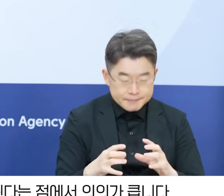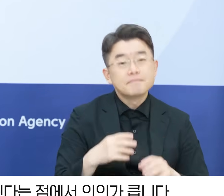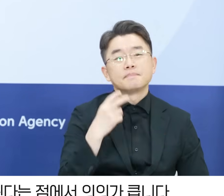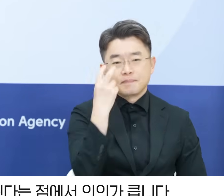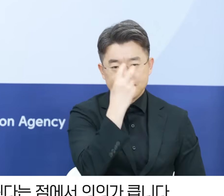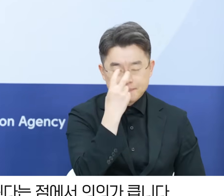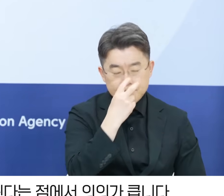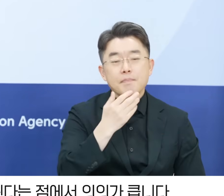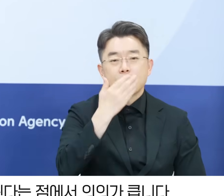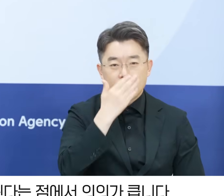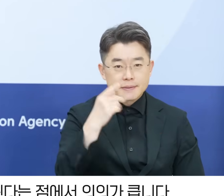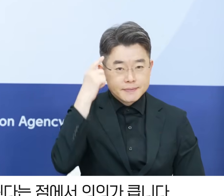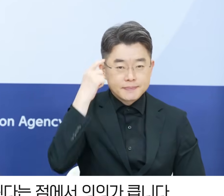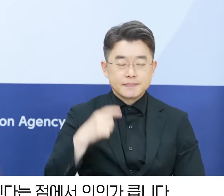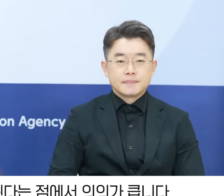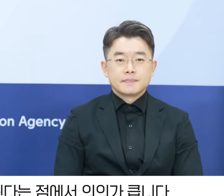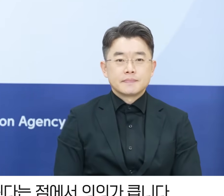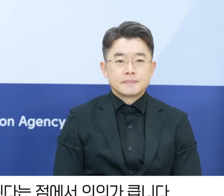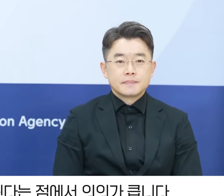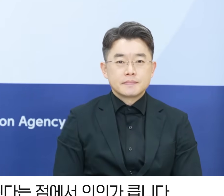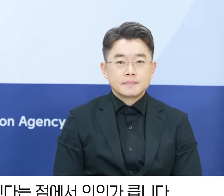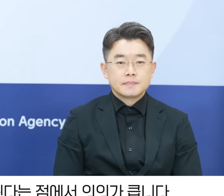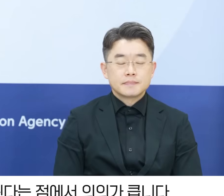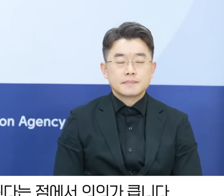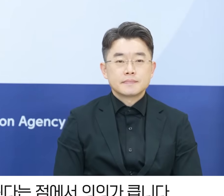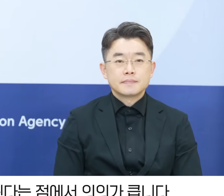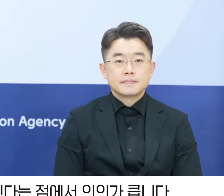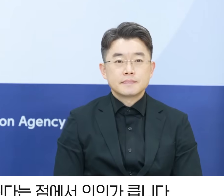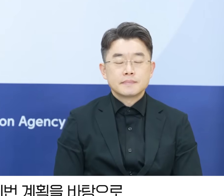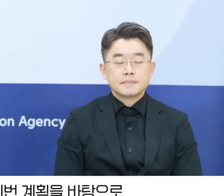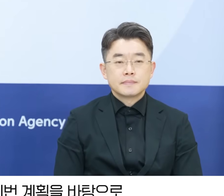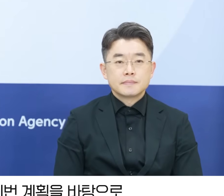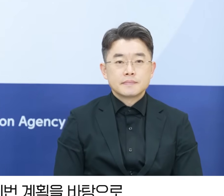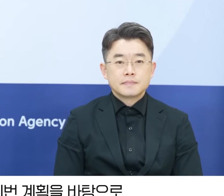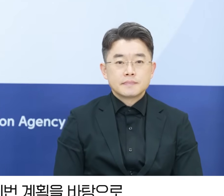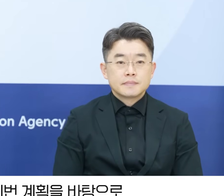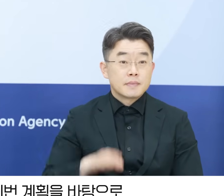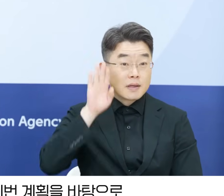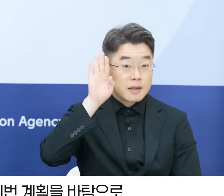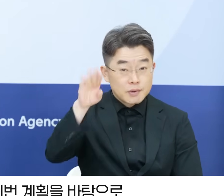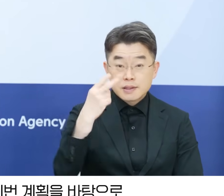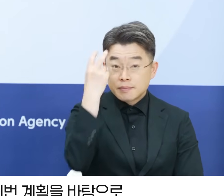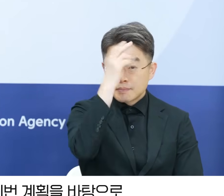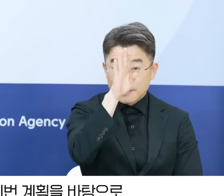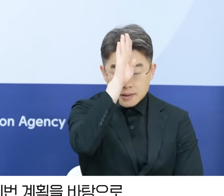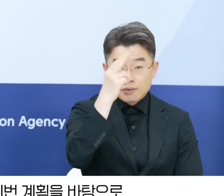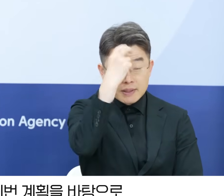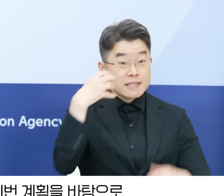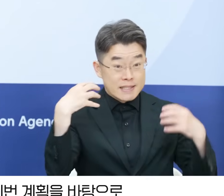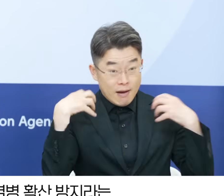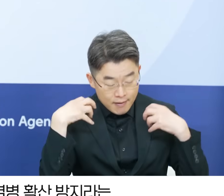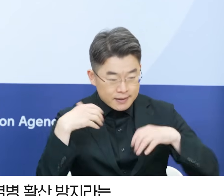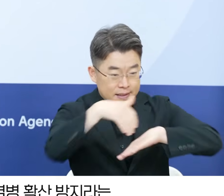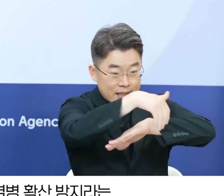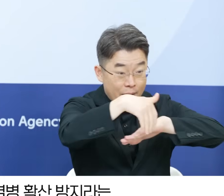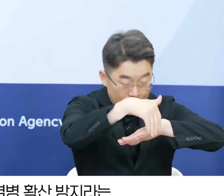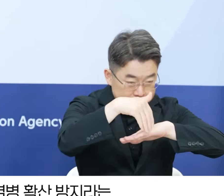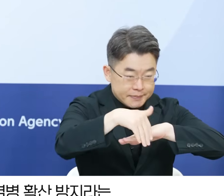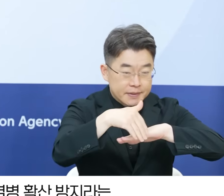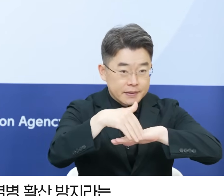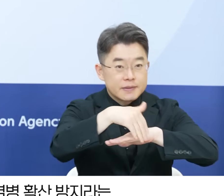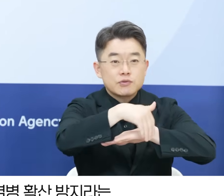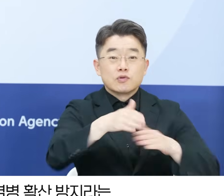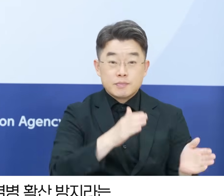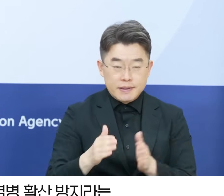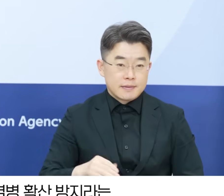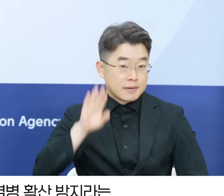협력 체계가 마련된다는 점에서 의의가 큽니다. 앞으로 질병관리청은 이번 계획을 바탕으로 국민 건강